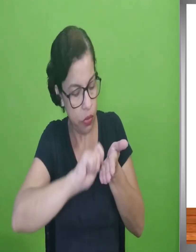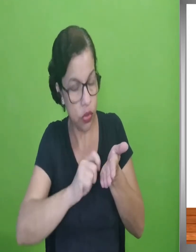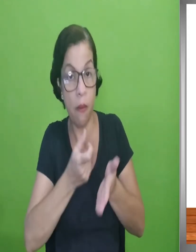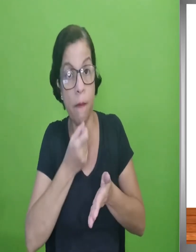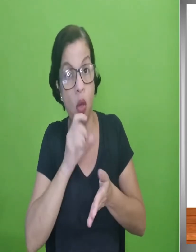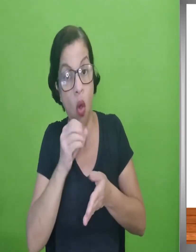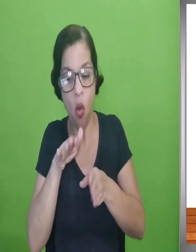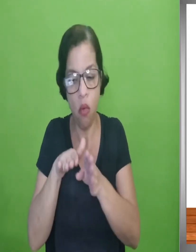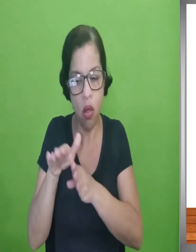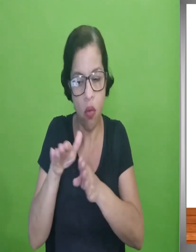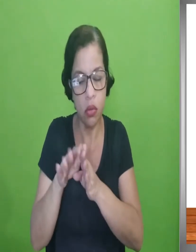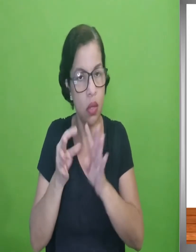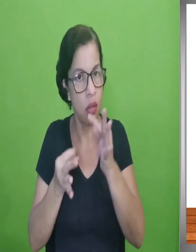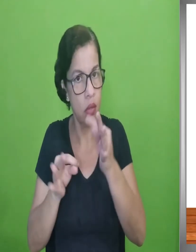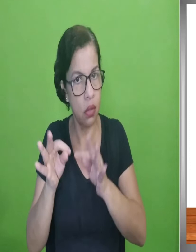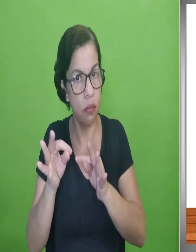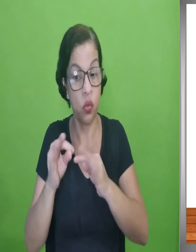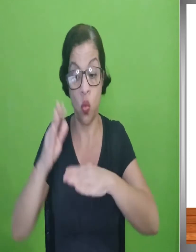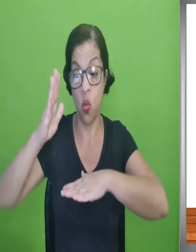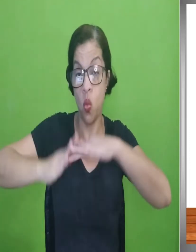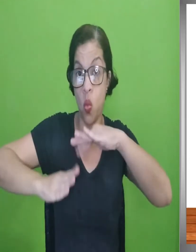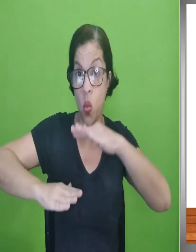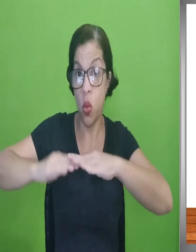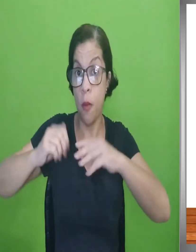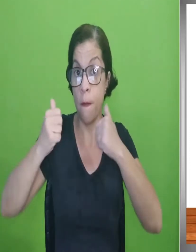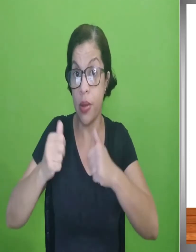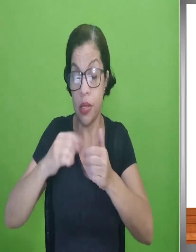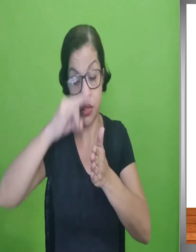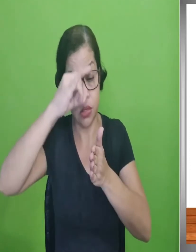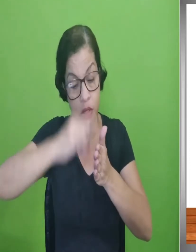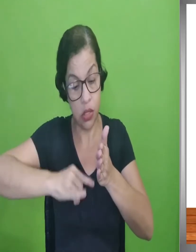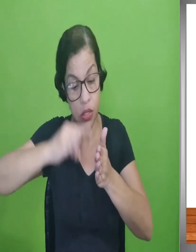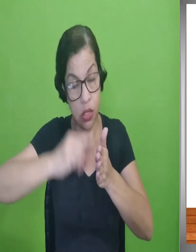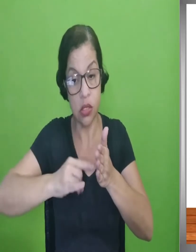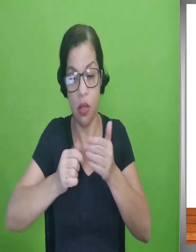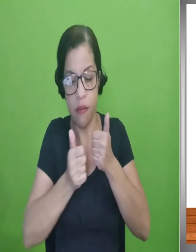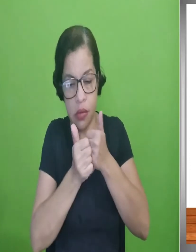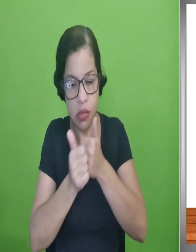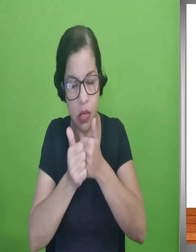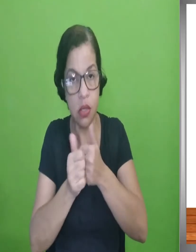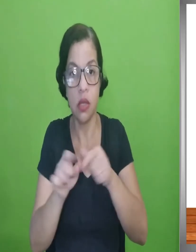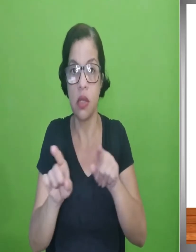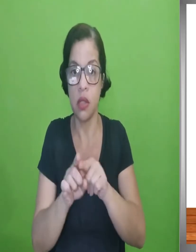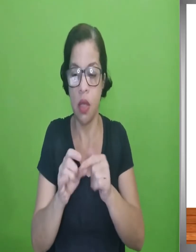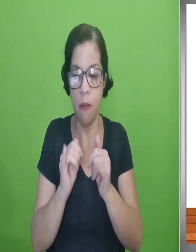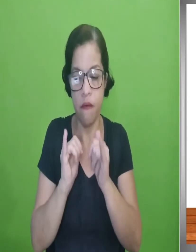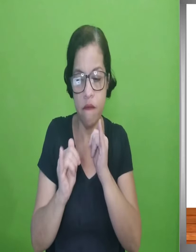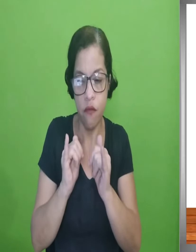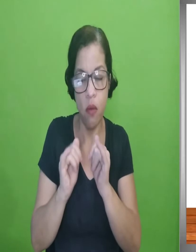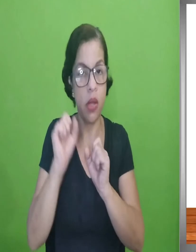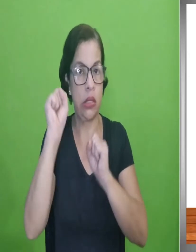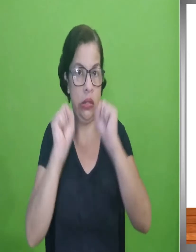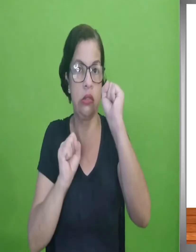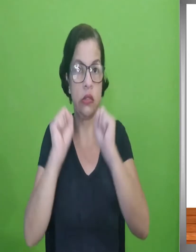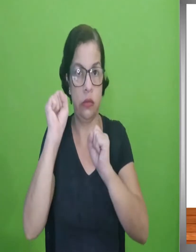medicamento ou orientar um tratamento, o profissional deve seguir os protocolos clínicos e as informações fornecidas